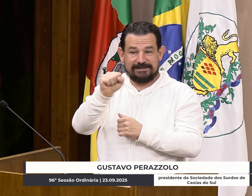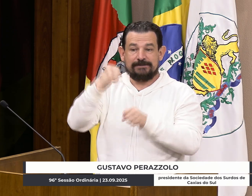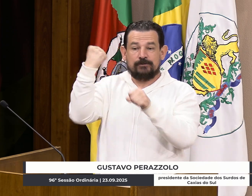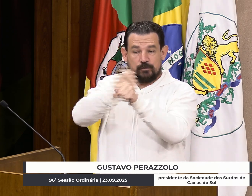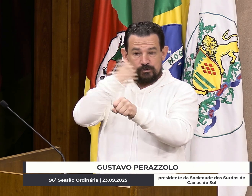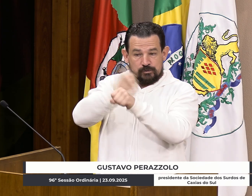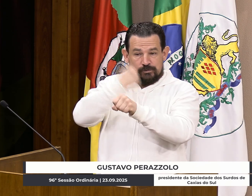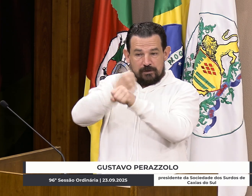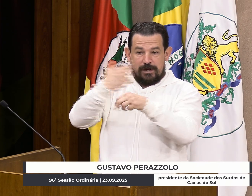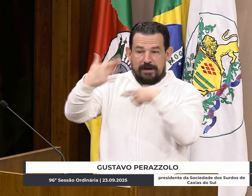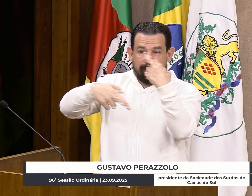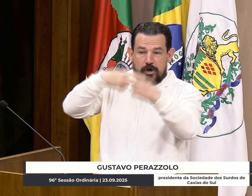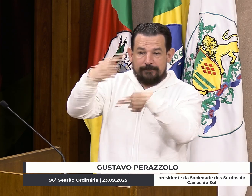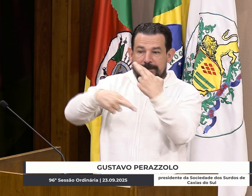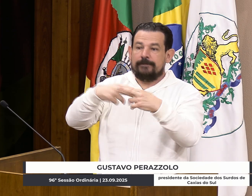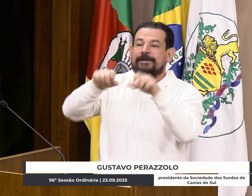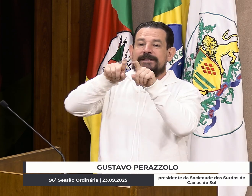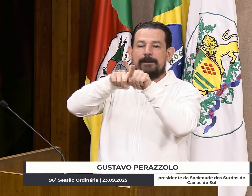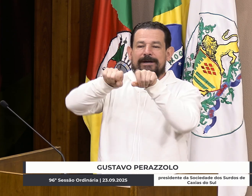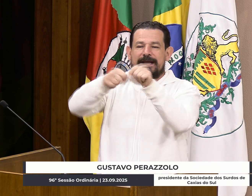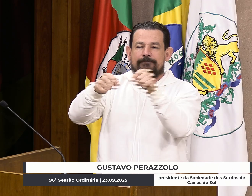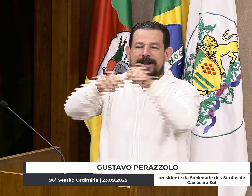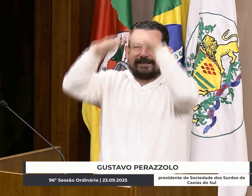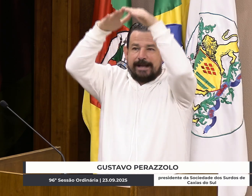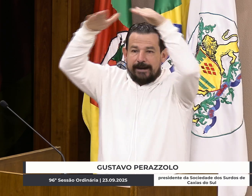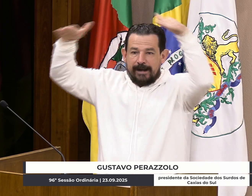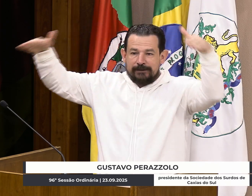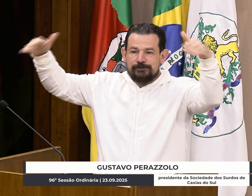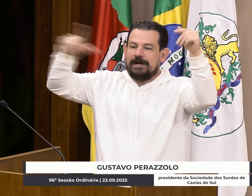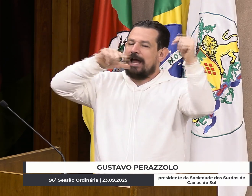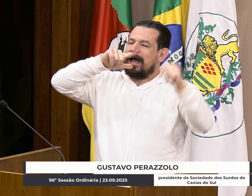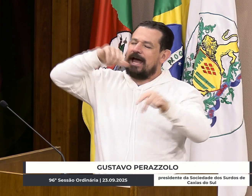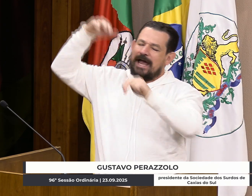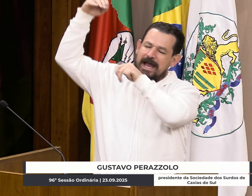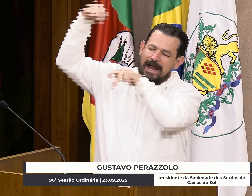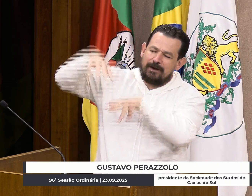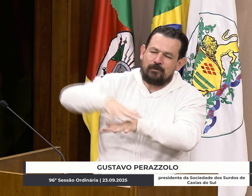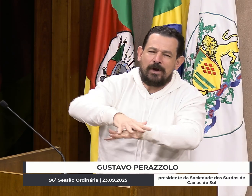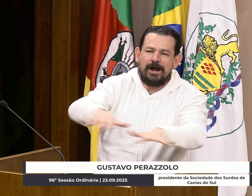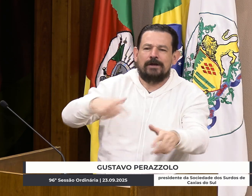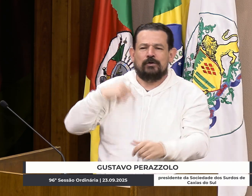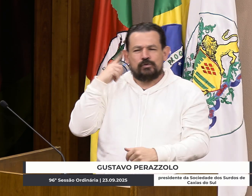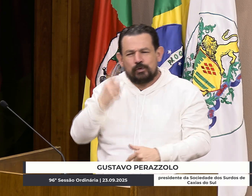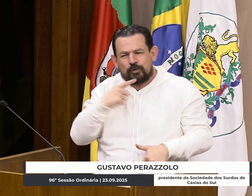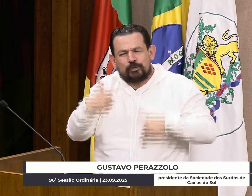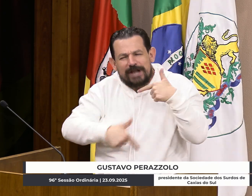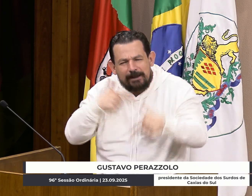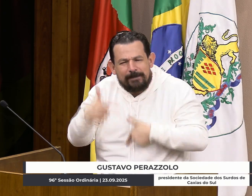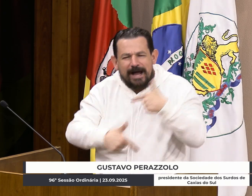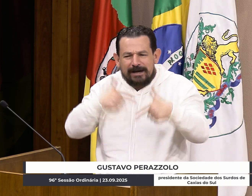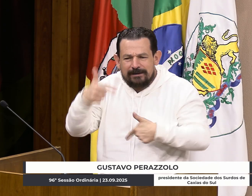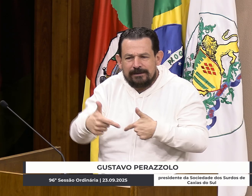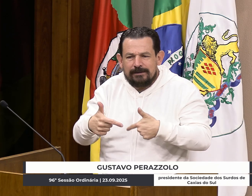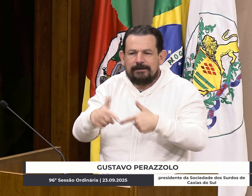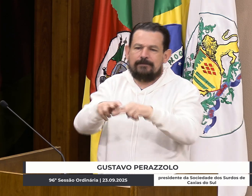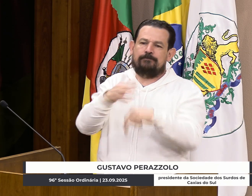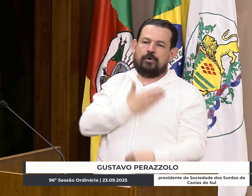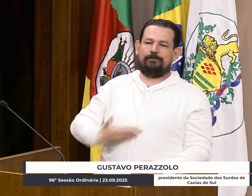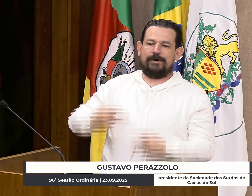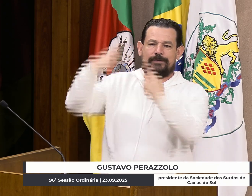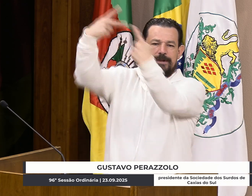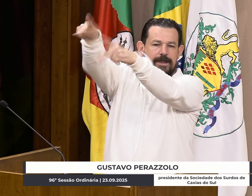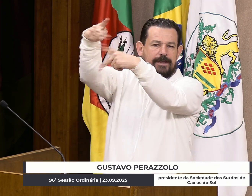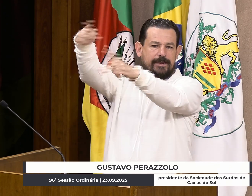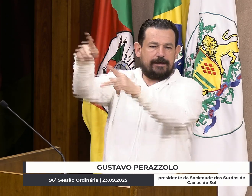E atrás, ali no CRAS, então foi feita toda uma reforma, e após a reforma, o nosso telhado quebrou, a sociedade